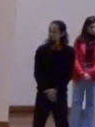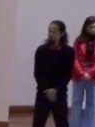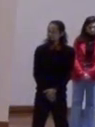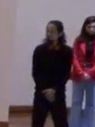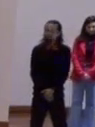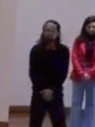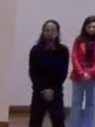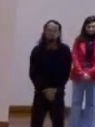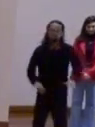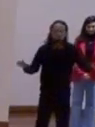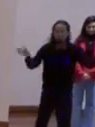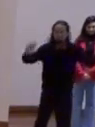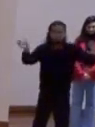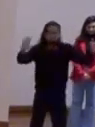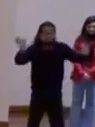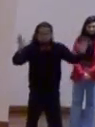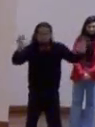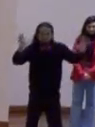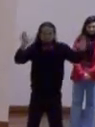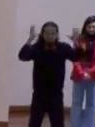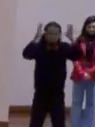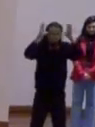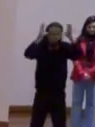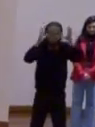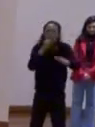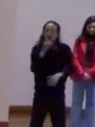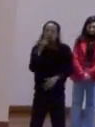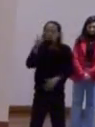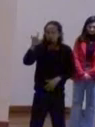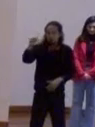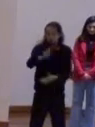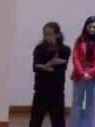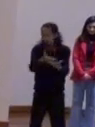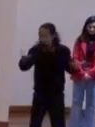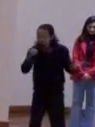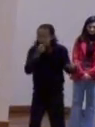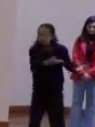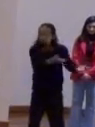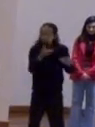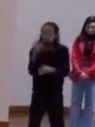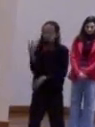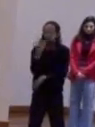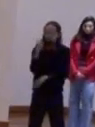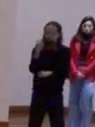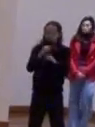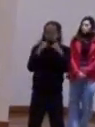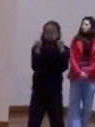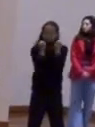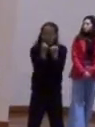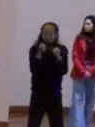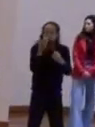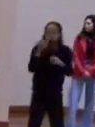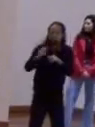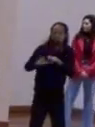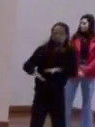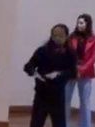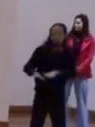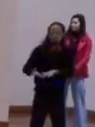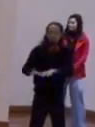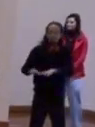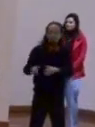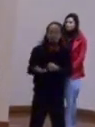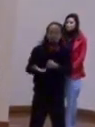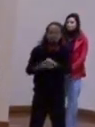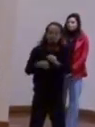Olá bom dia a todas EA todos sejam bem-vindos ao 3º seminário da Educação Infantil EA base Nacional comum curricular